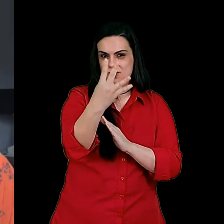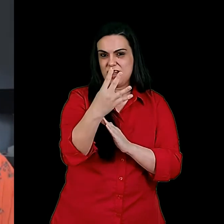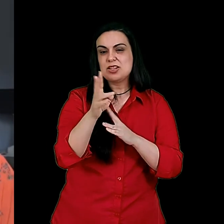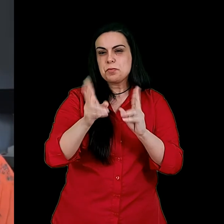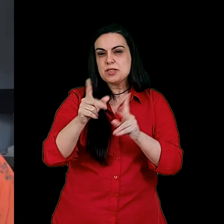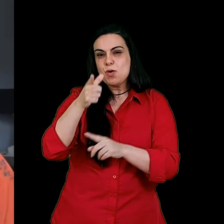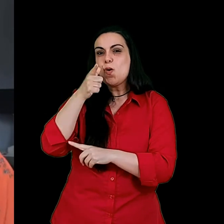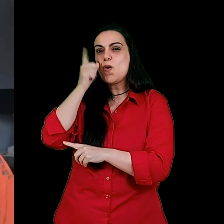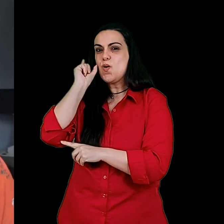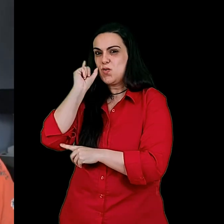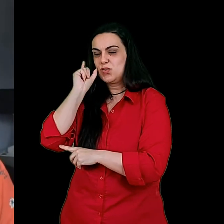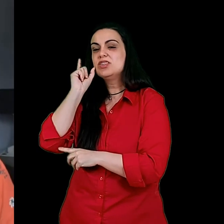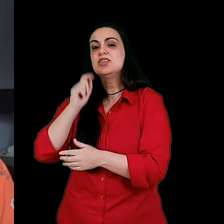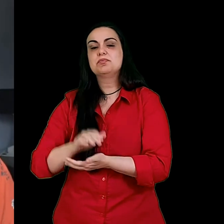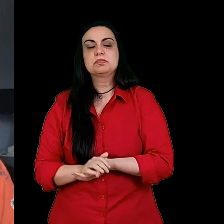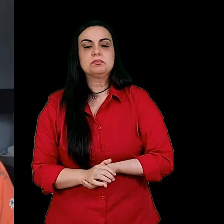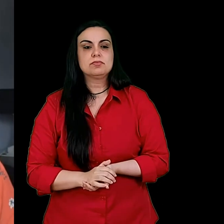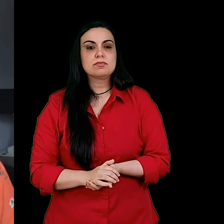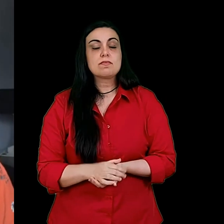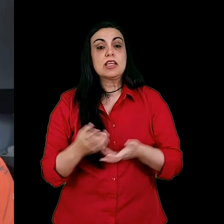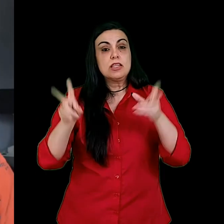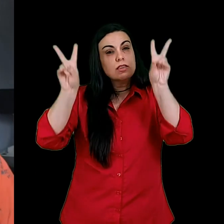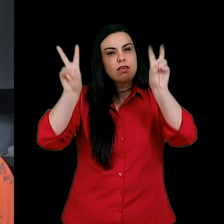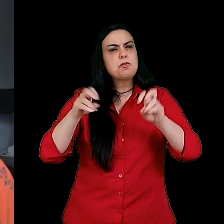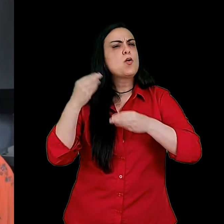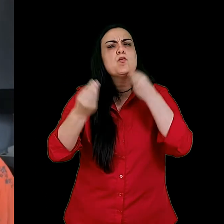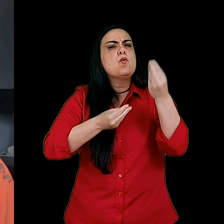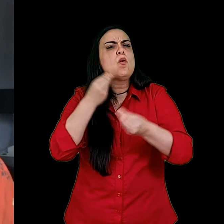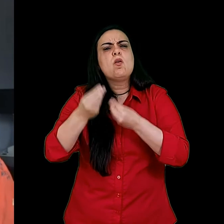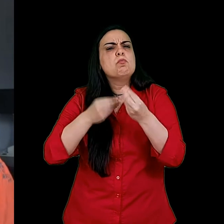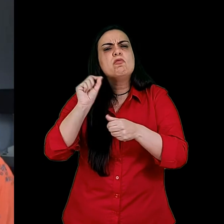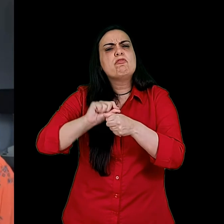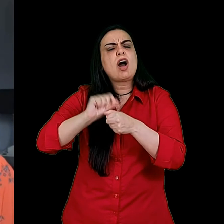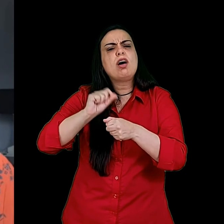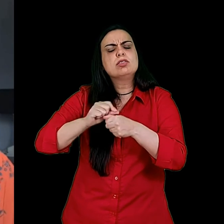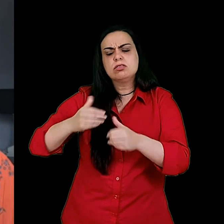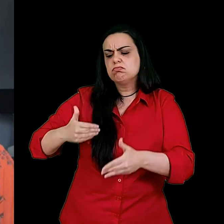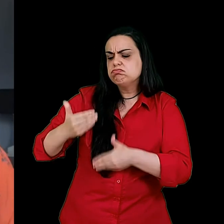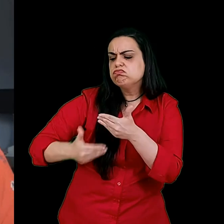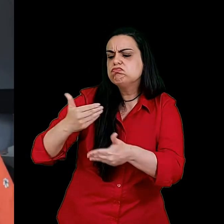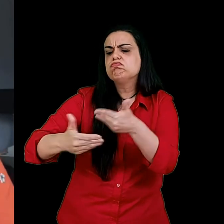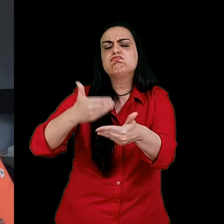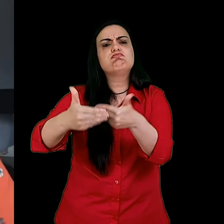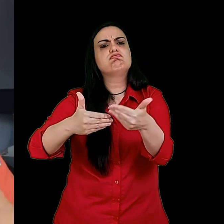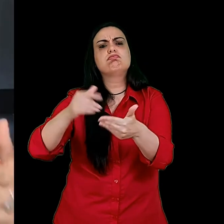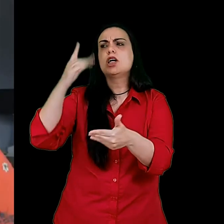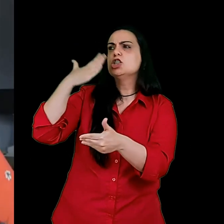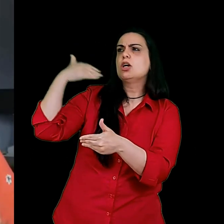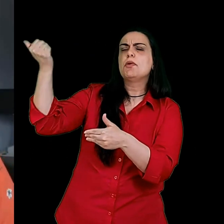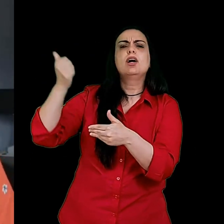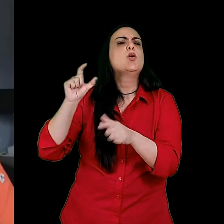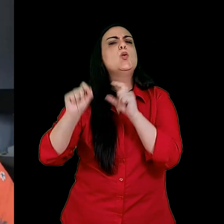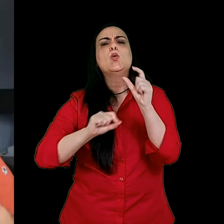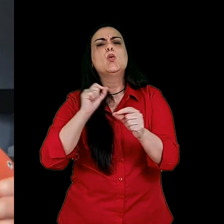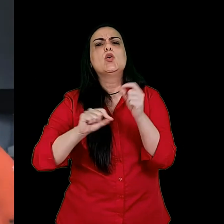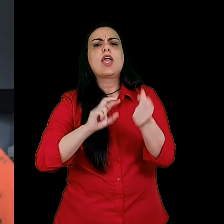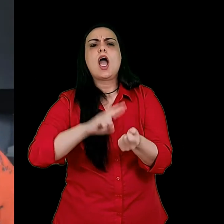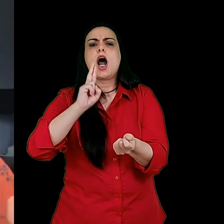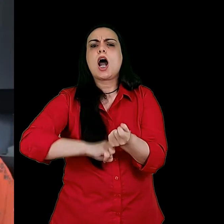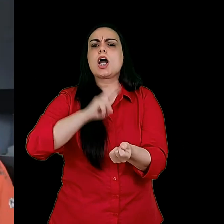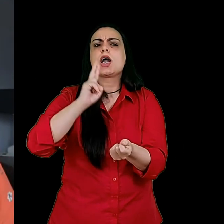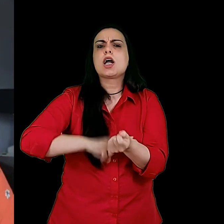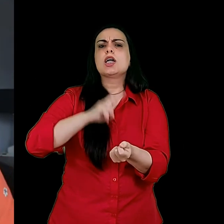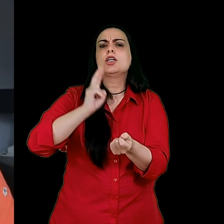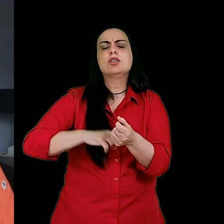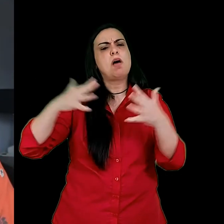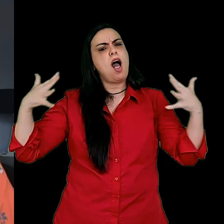né? Vamos seguir aqui nessa temática. Como se desenvolve a chamada? O que é que vai ditar o ritmo da chamada, a cadência